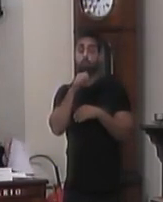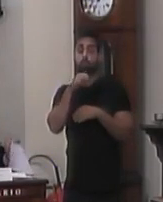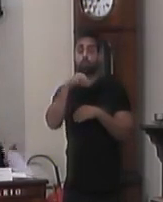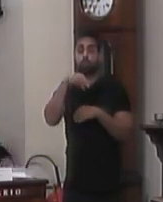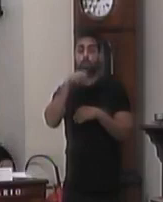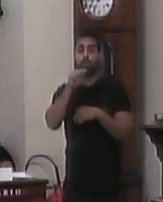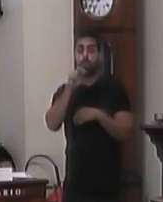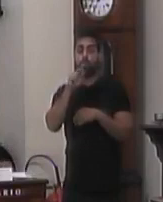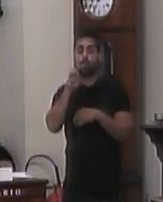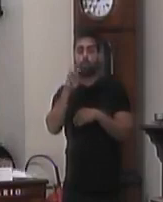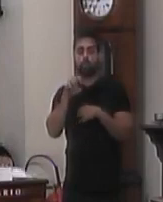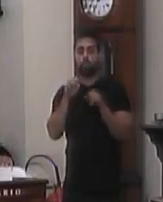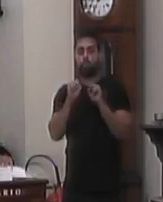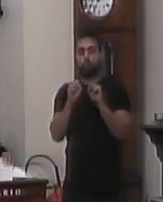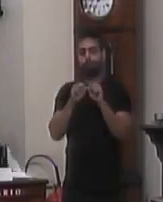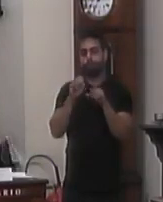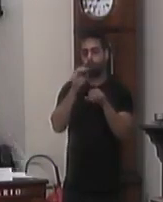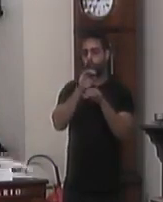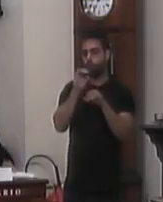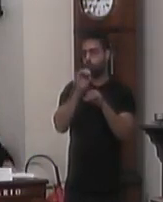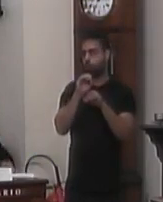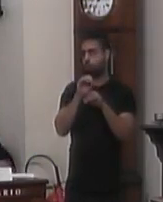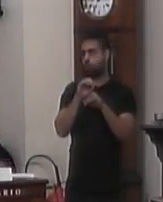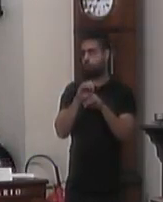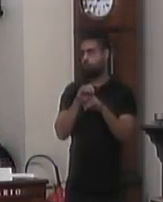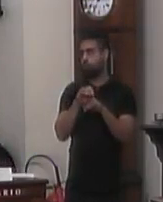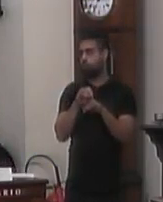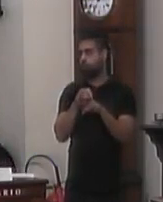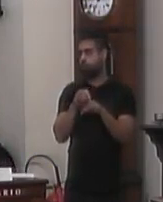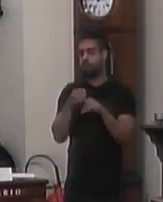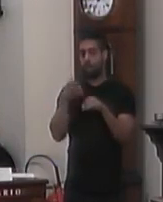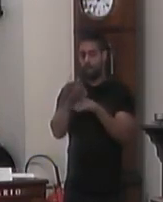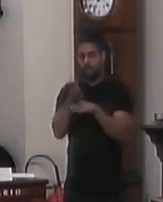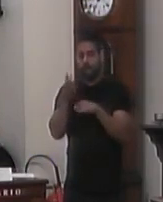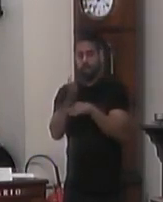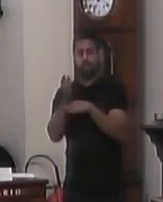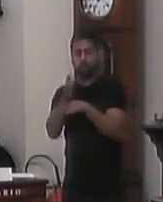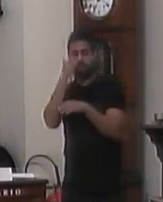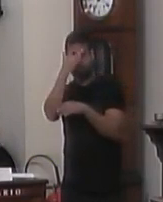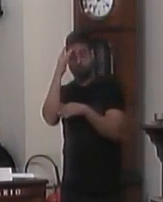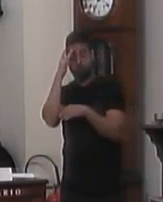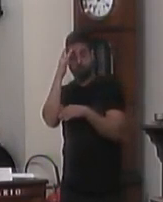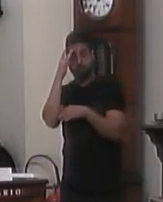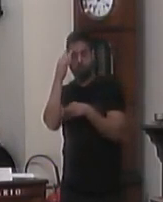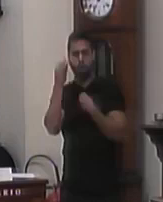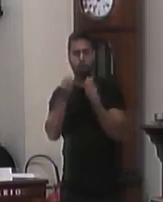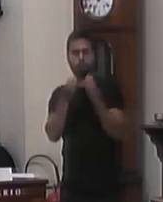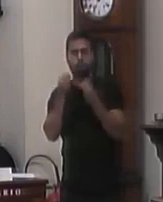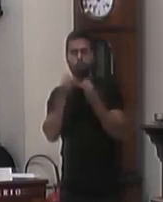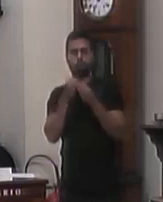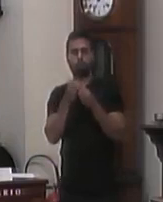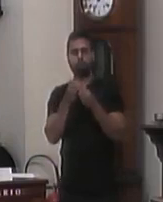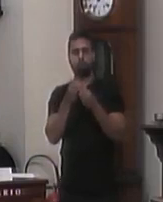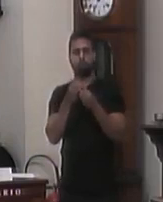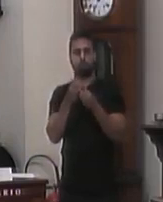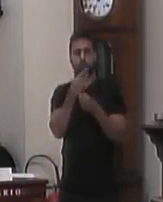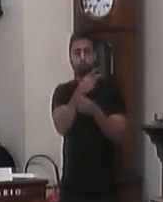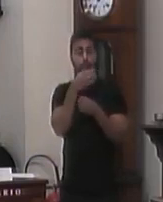possa fazer um concurso e entrar bastante gente ainda? Como é que Como é que você vê